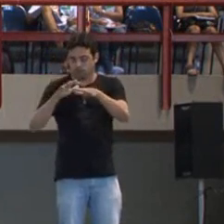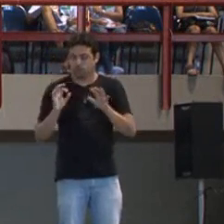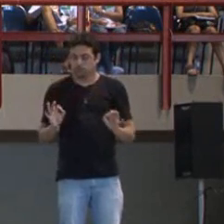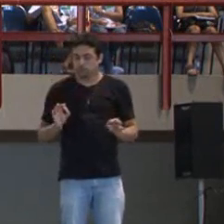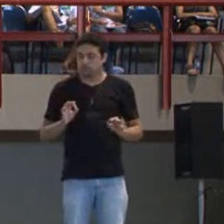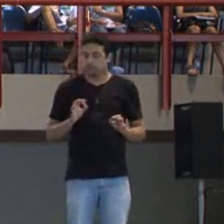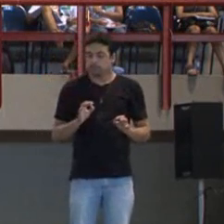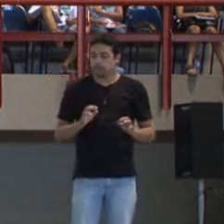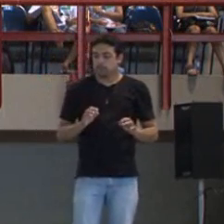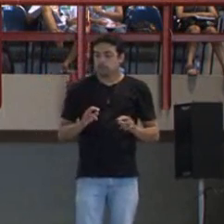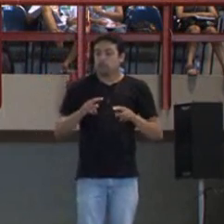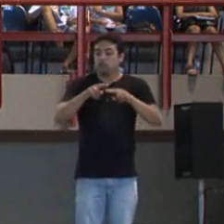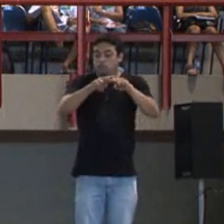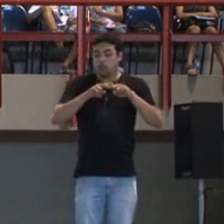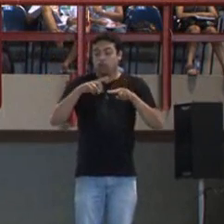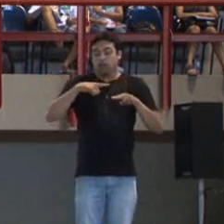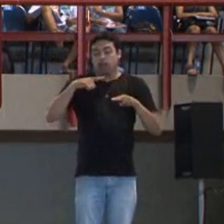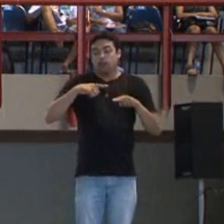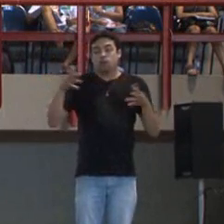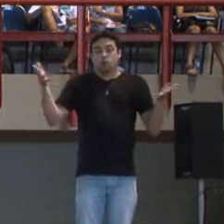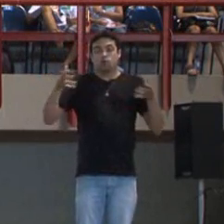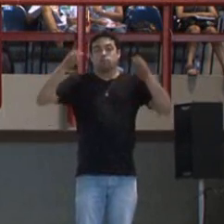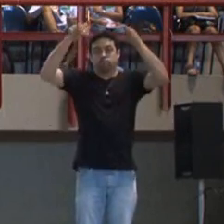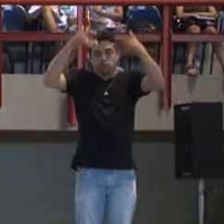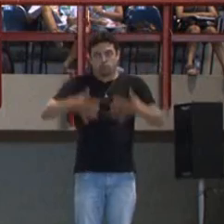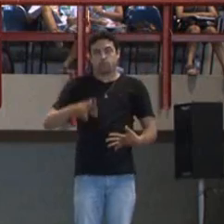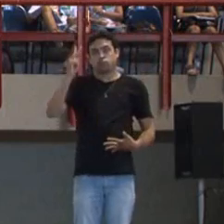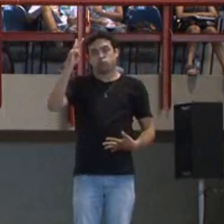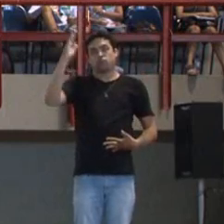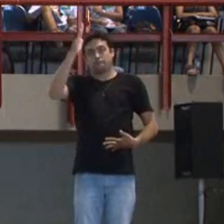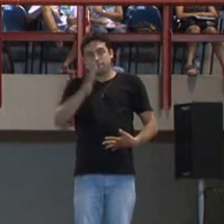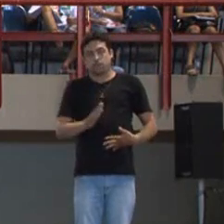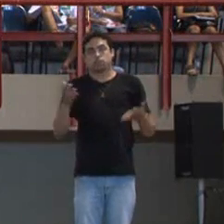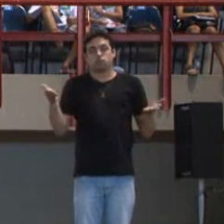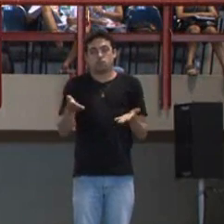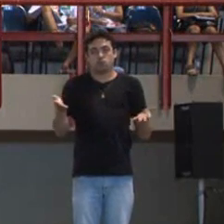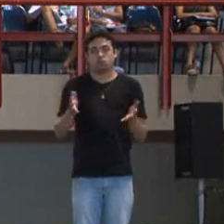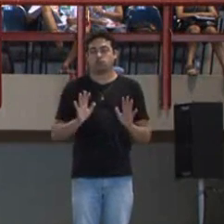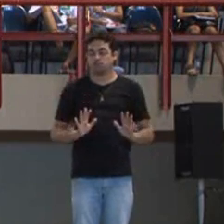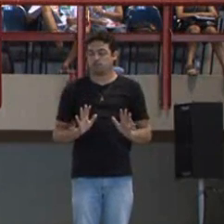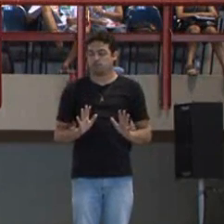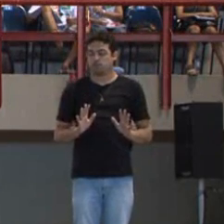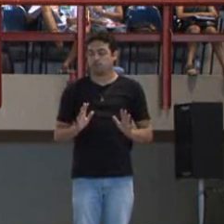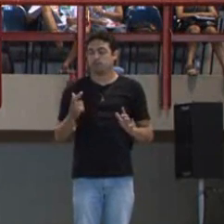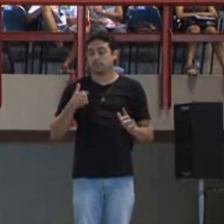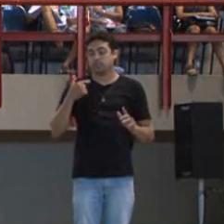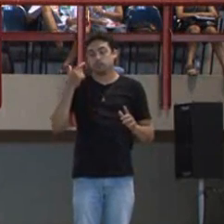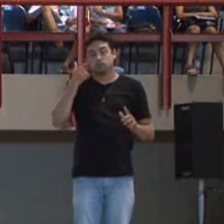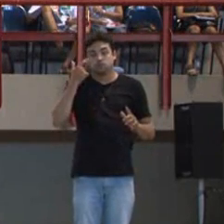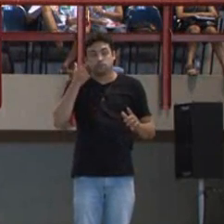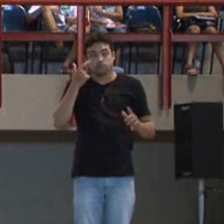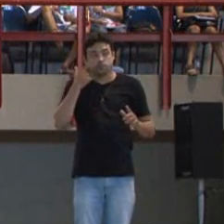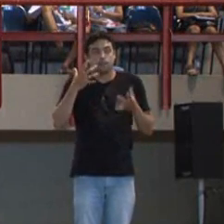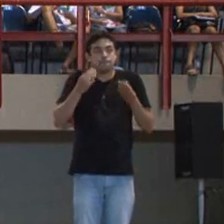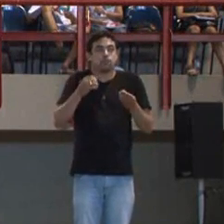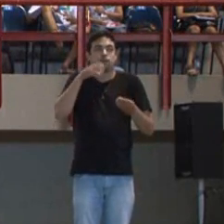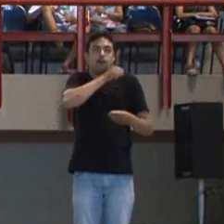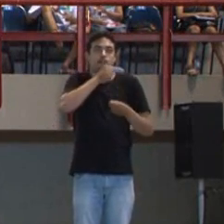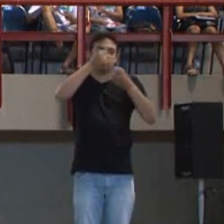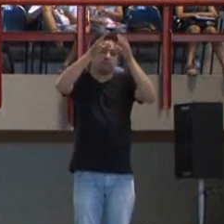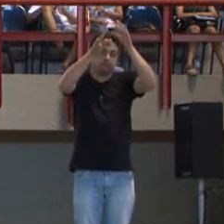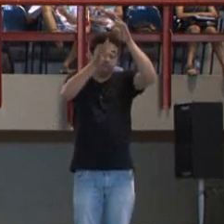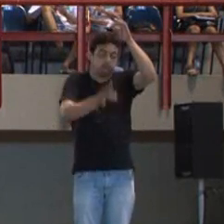tá? Esse é o capítulo da história de hoje, da história do Brasil de hoje. Eu espero que tenha funcionado, né, porque é muito rápido,